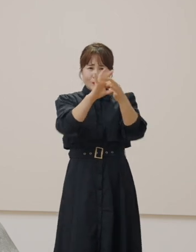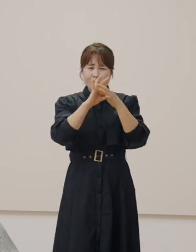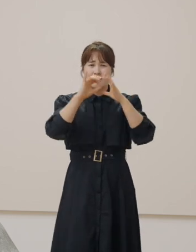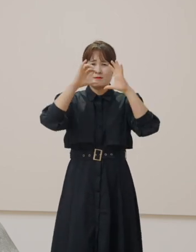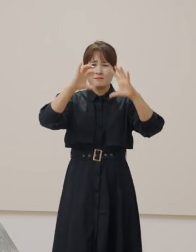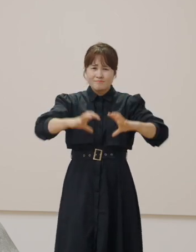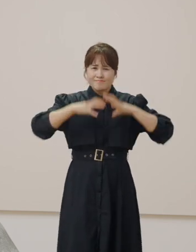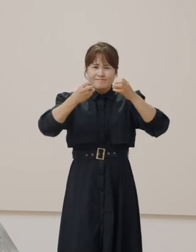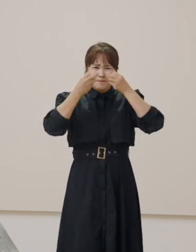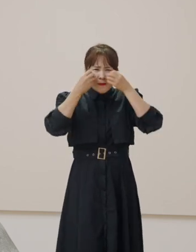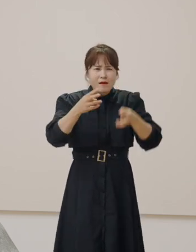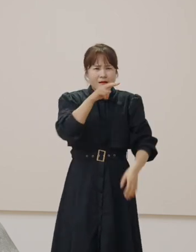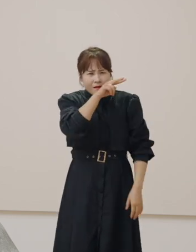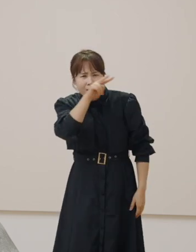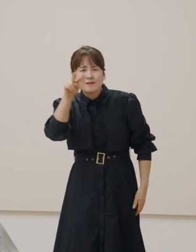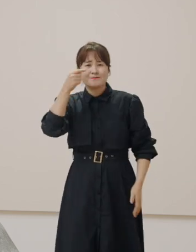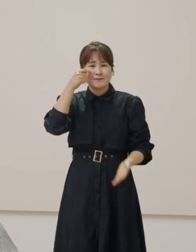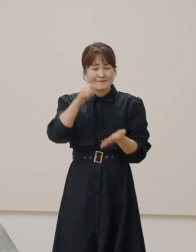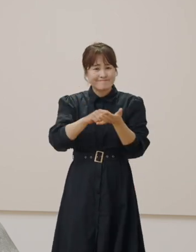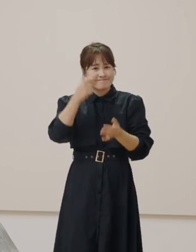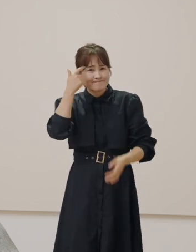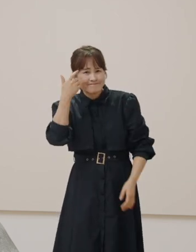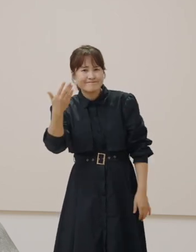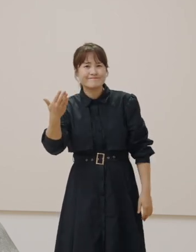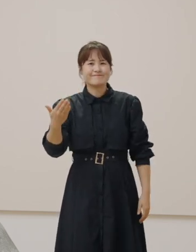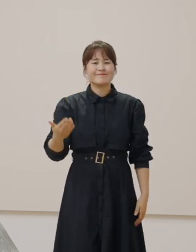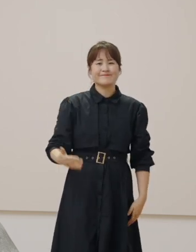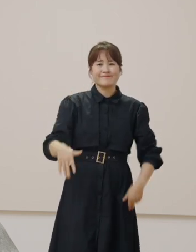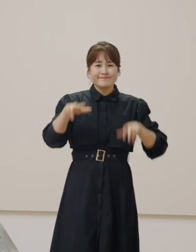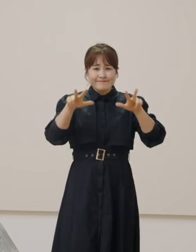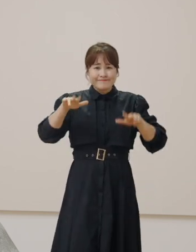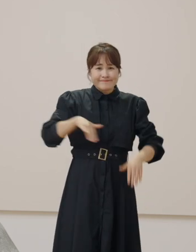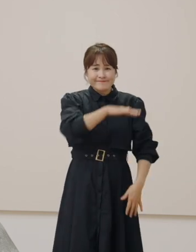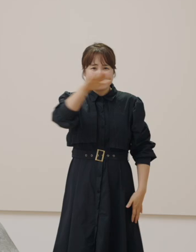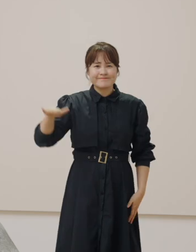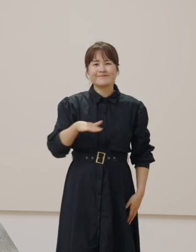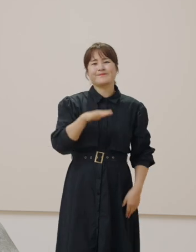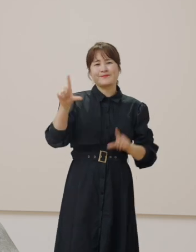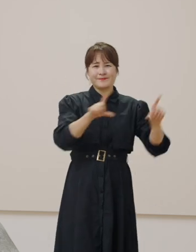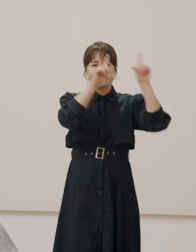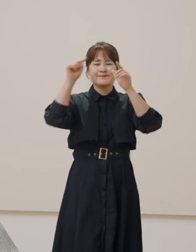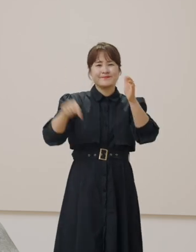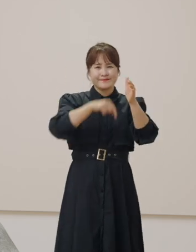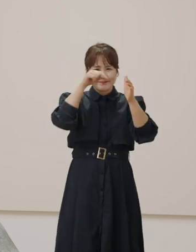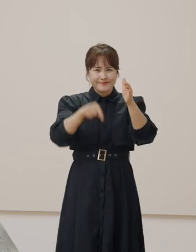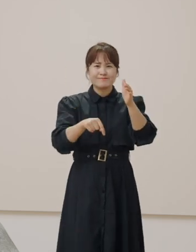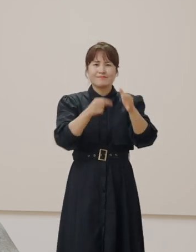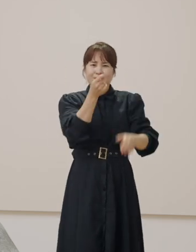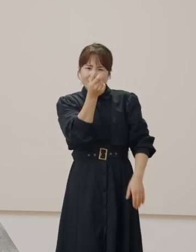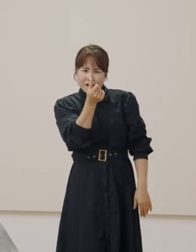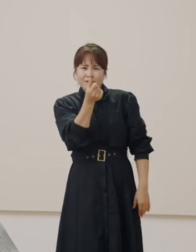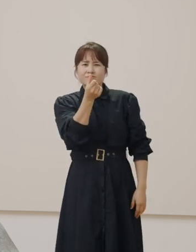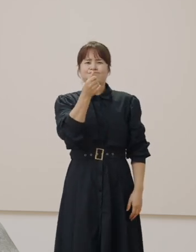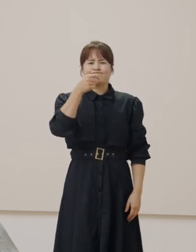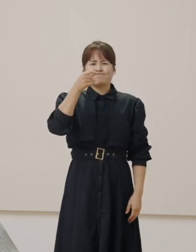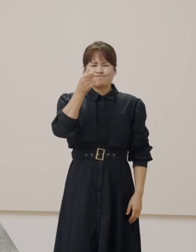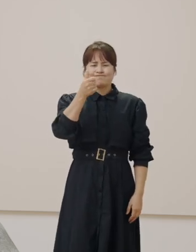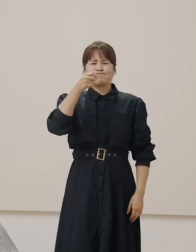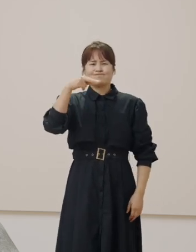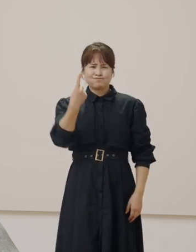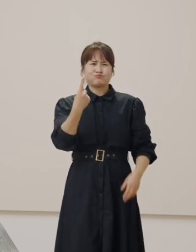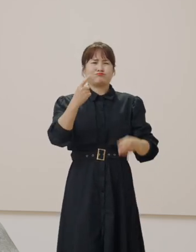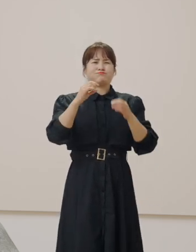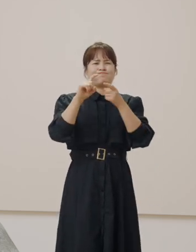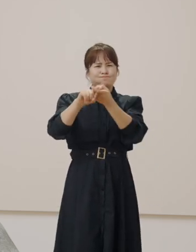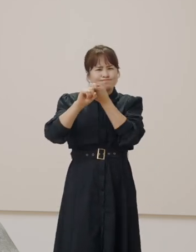이우환의 작품을 통해 세상을 보는 새로운 시각을 발견하셨나요? 이제 우리는 일상 속에서 단순한 것들조차